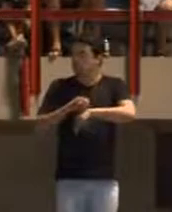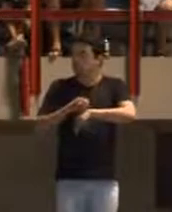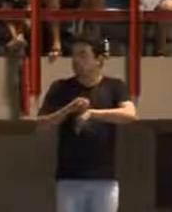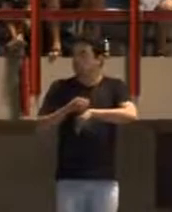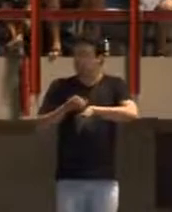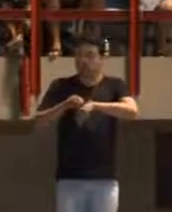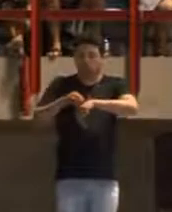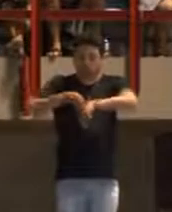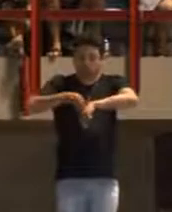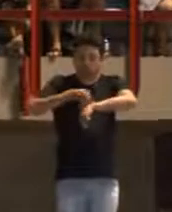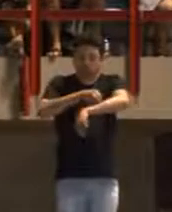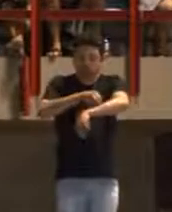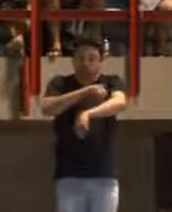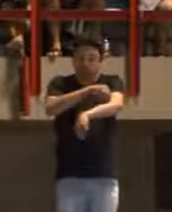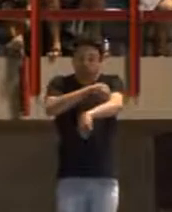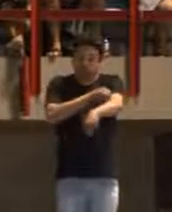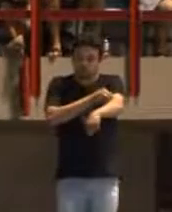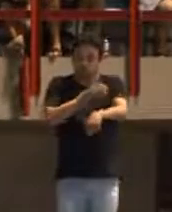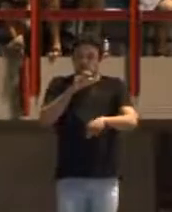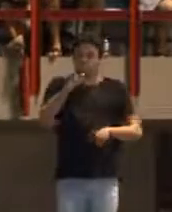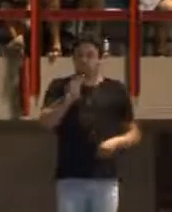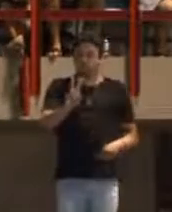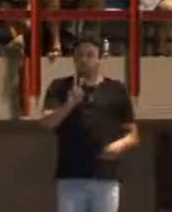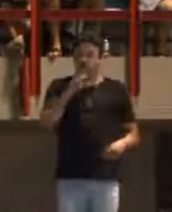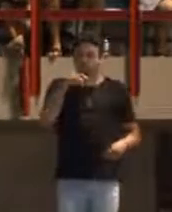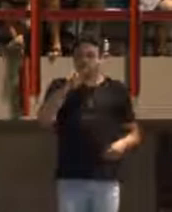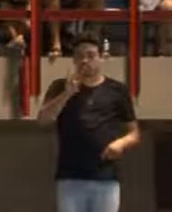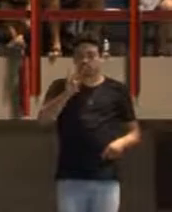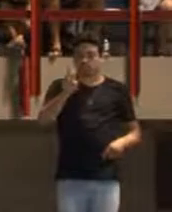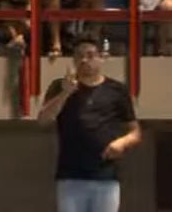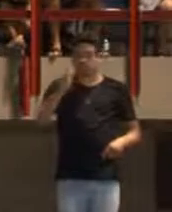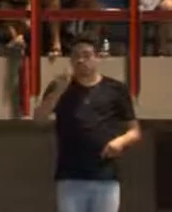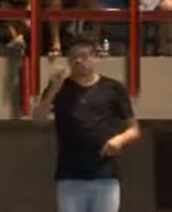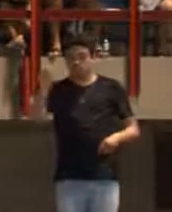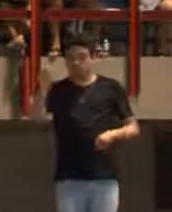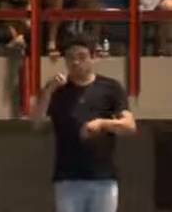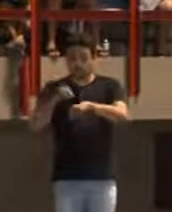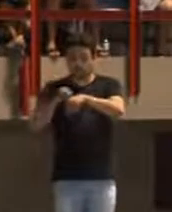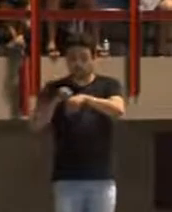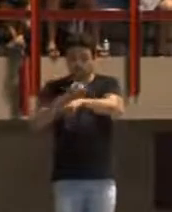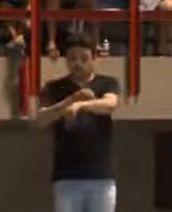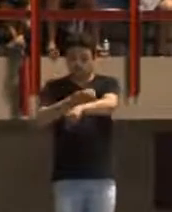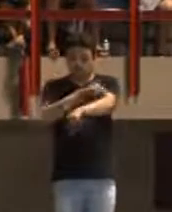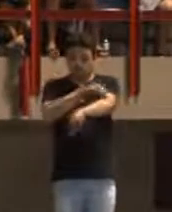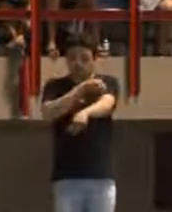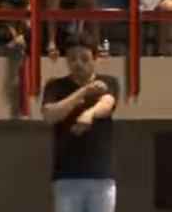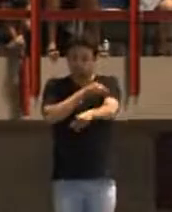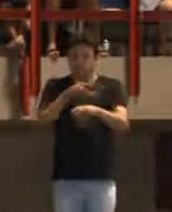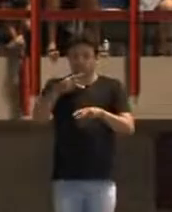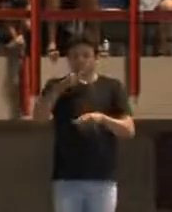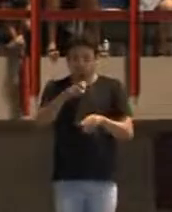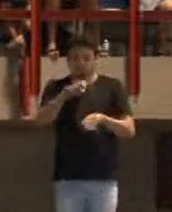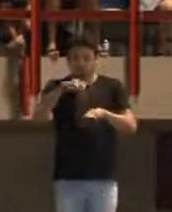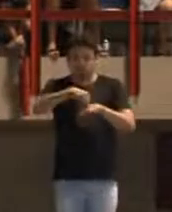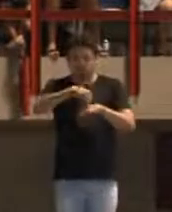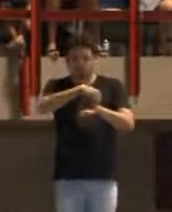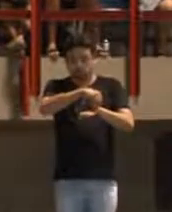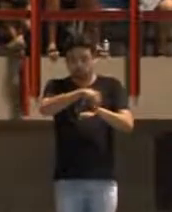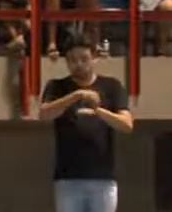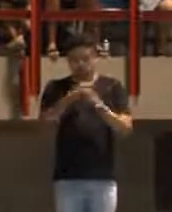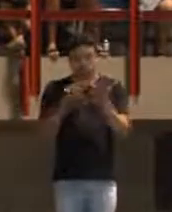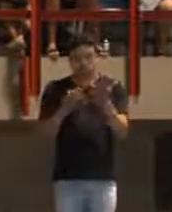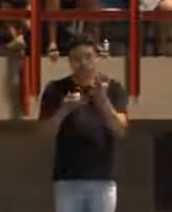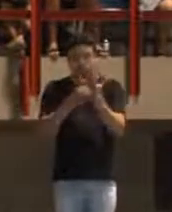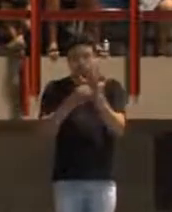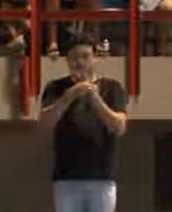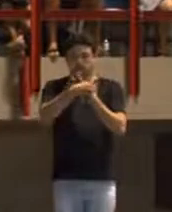Vexame ou verrugas? Verrugas, né? Você pode ter várias verruguinhas na sua pele, às vezes nos pés, às vezes nas